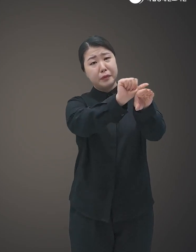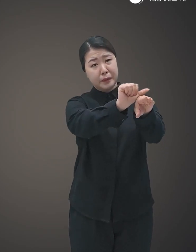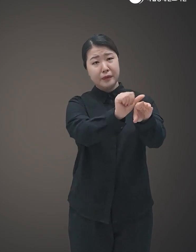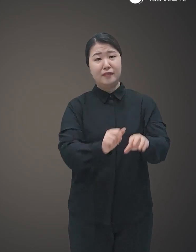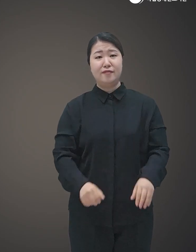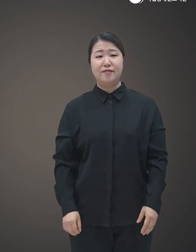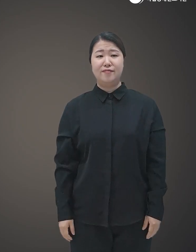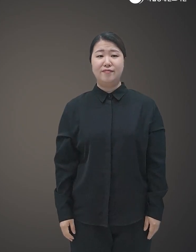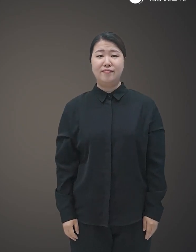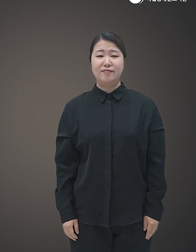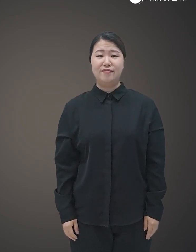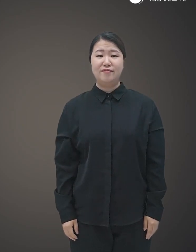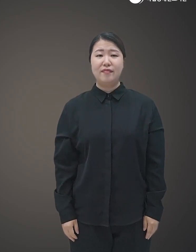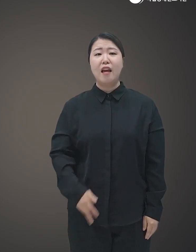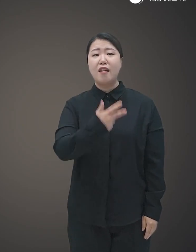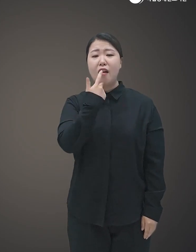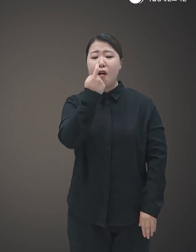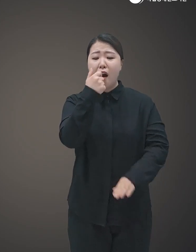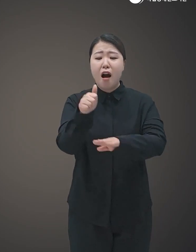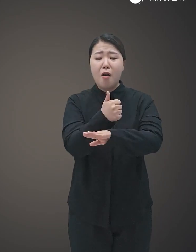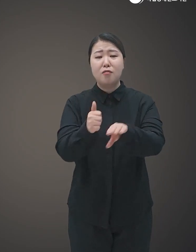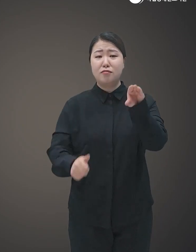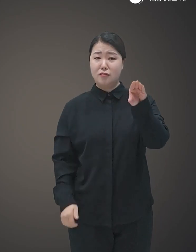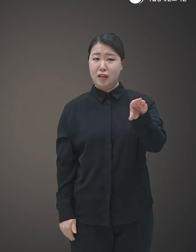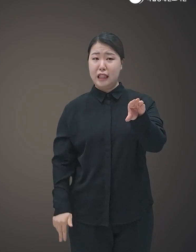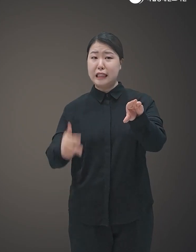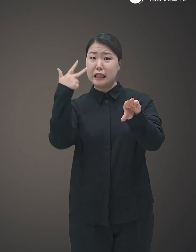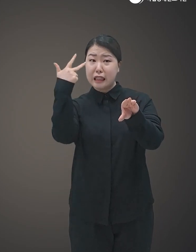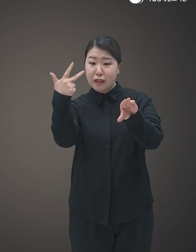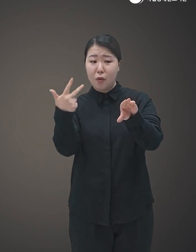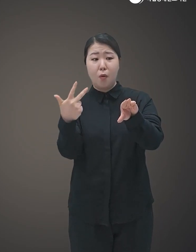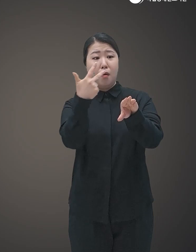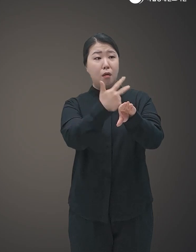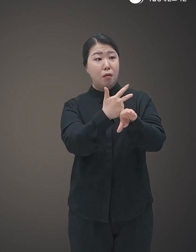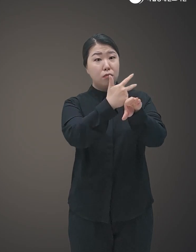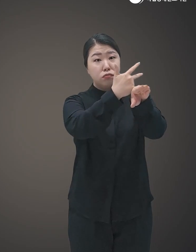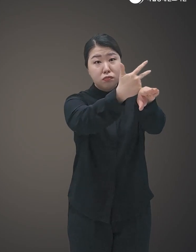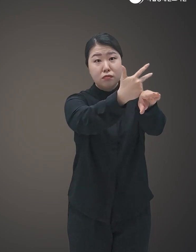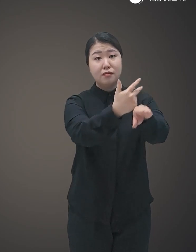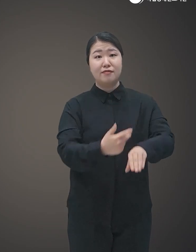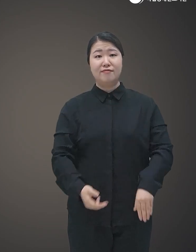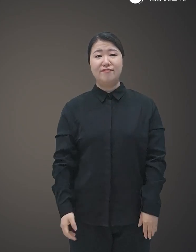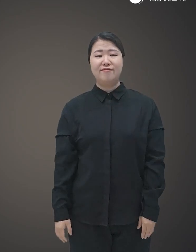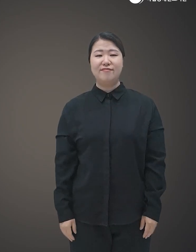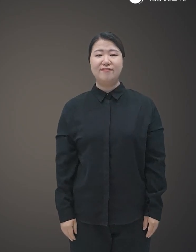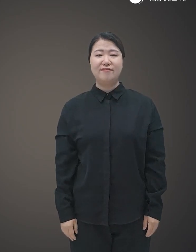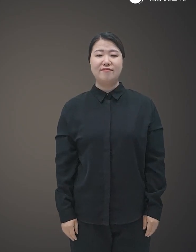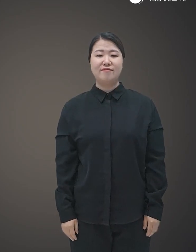5마리 갇히고, 영어 학원 차에는 7마리나 갇혔어.